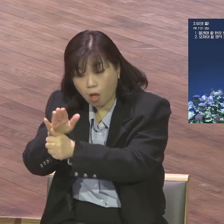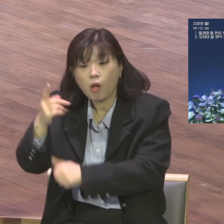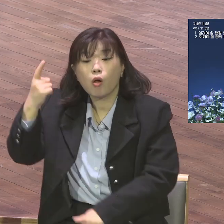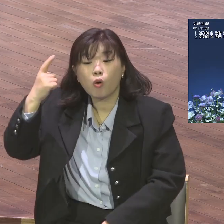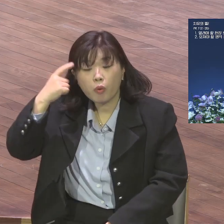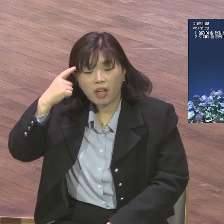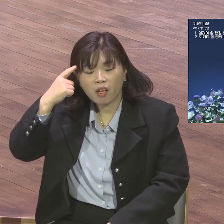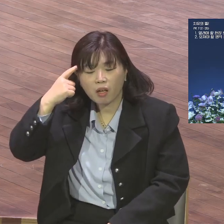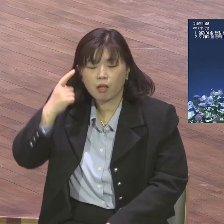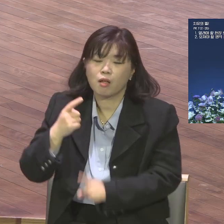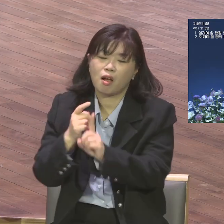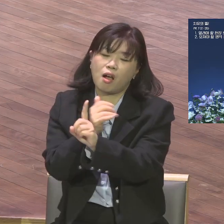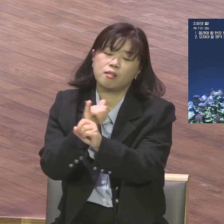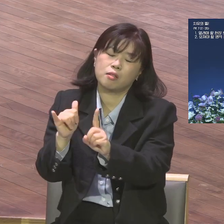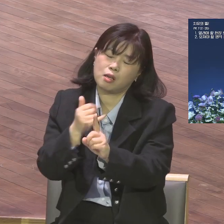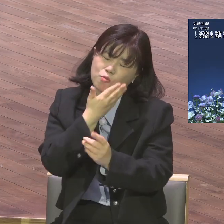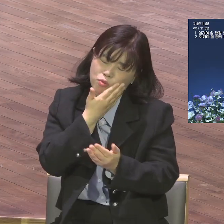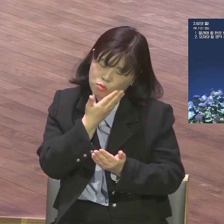소중한 존재인가?